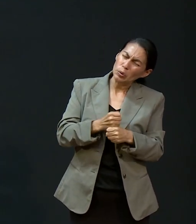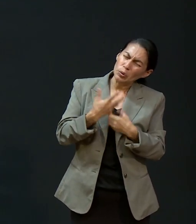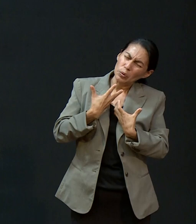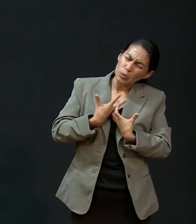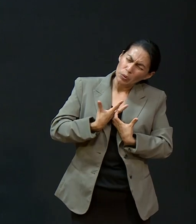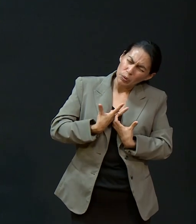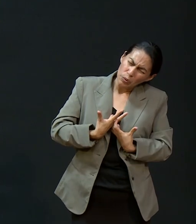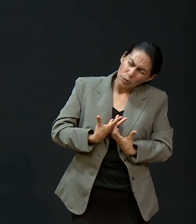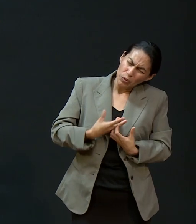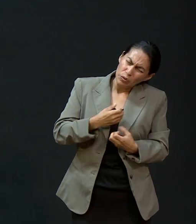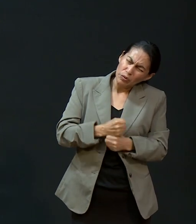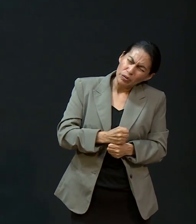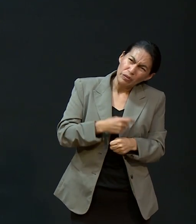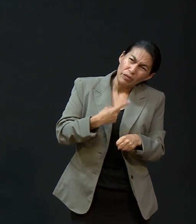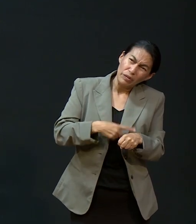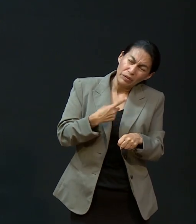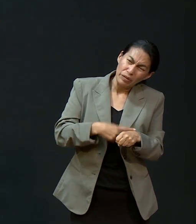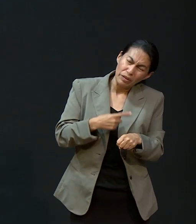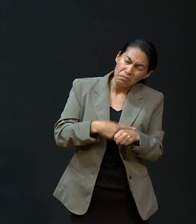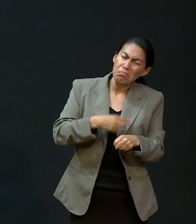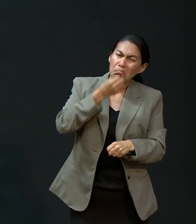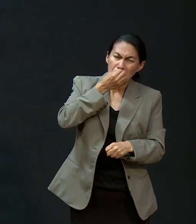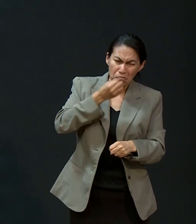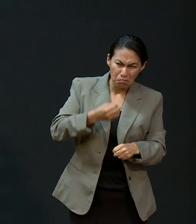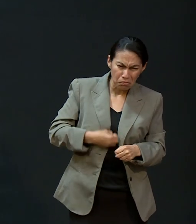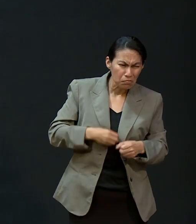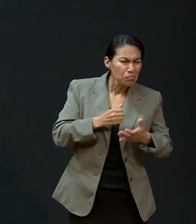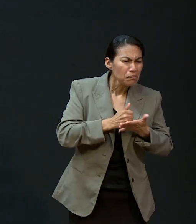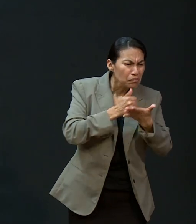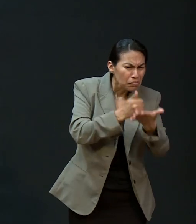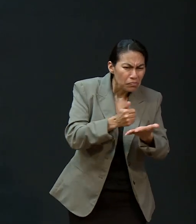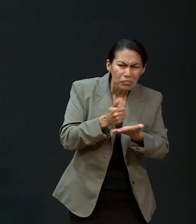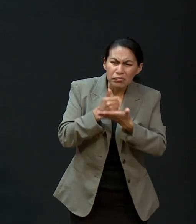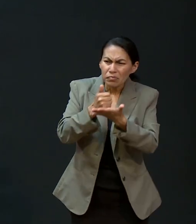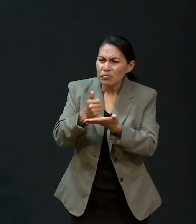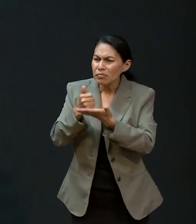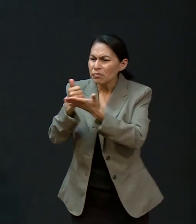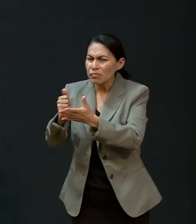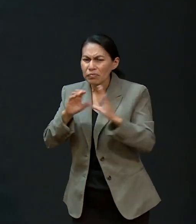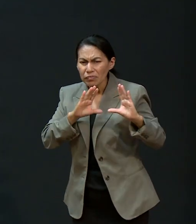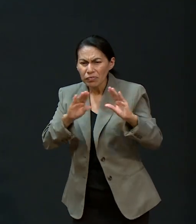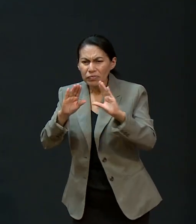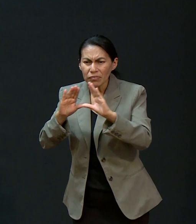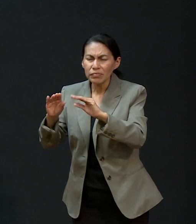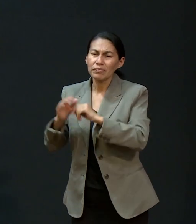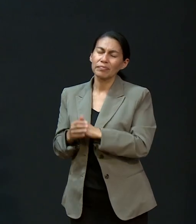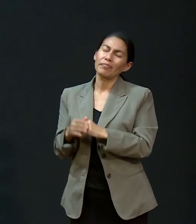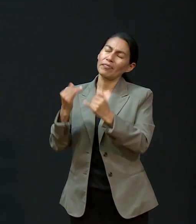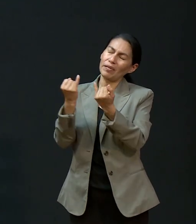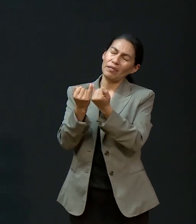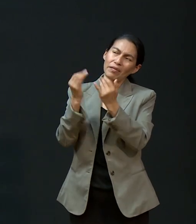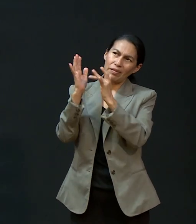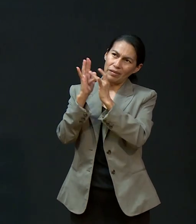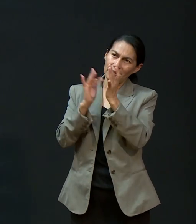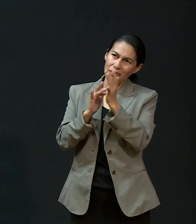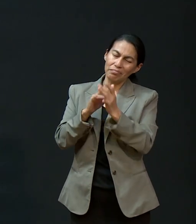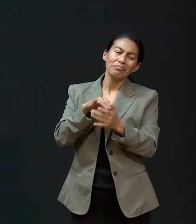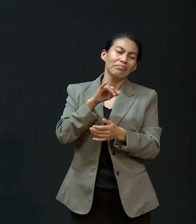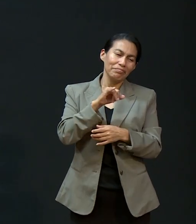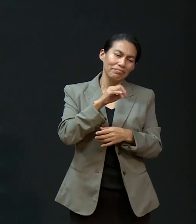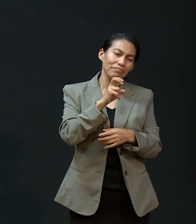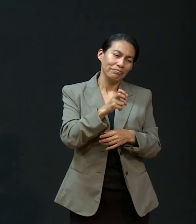en agonía, en su enfermedad, pensaba en el bienestar de otros. Así es. Como Jesús. Así es.